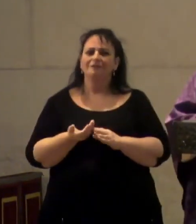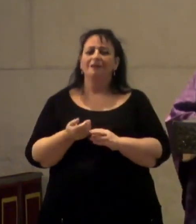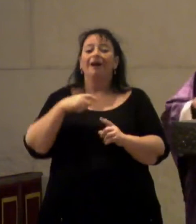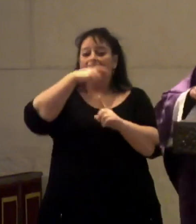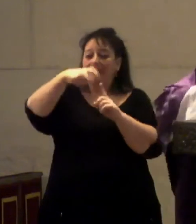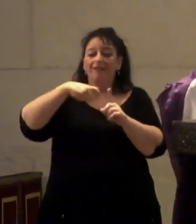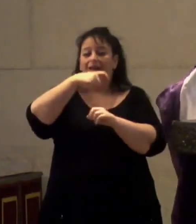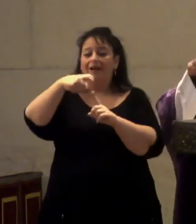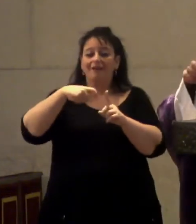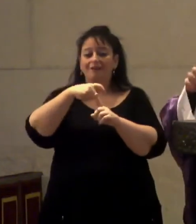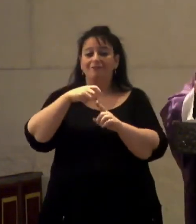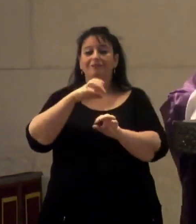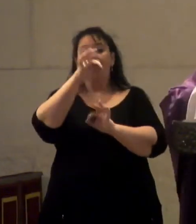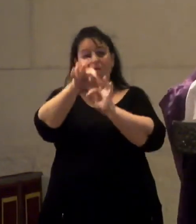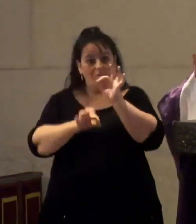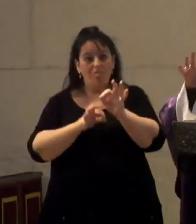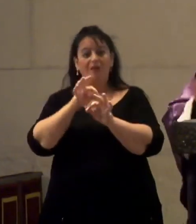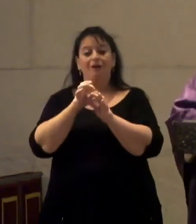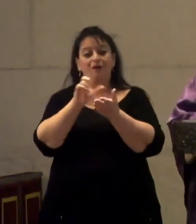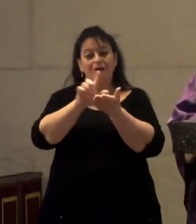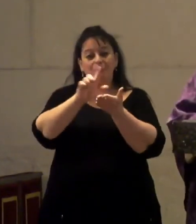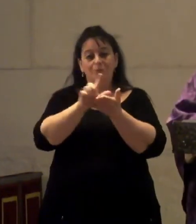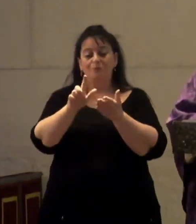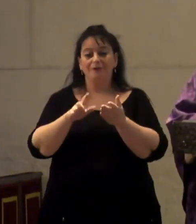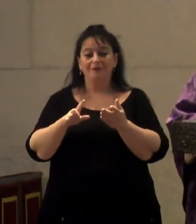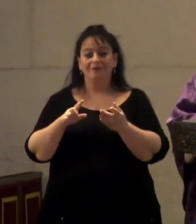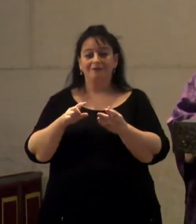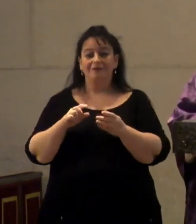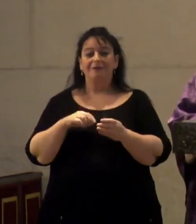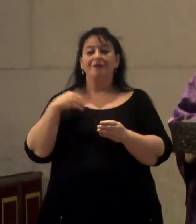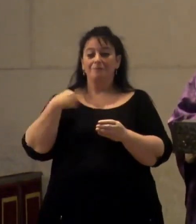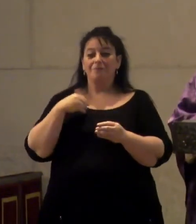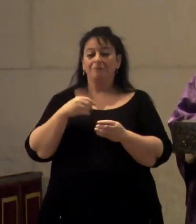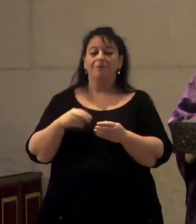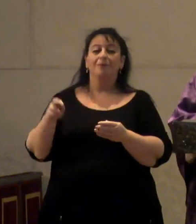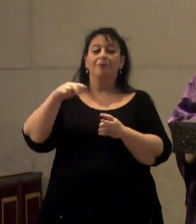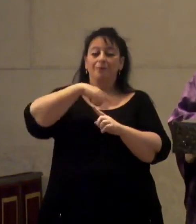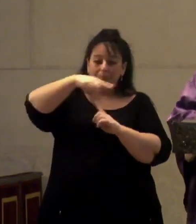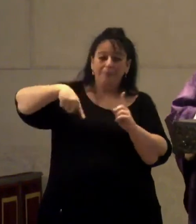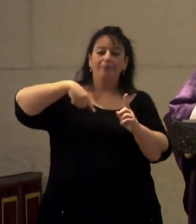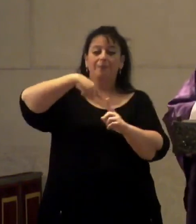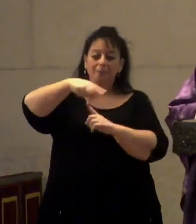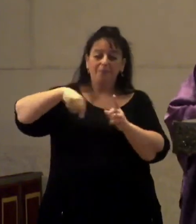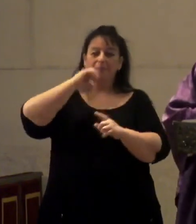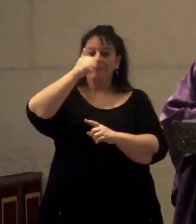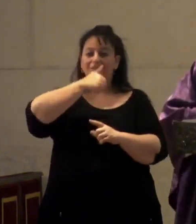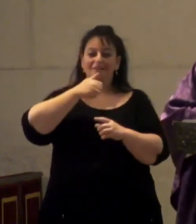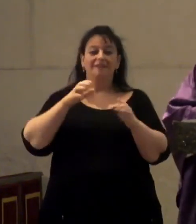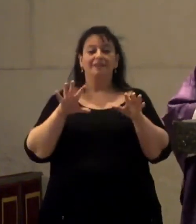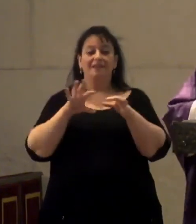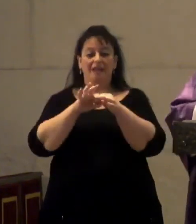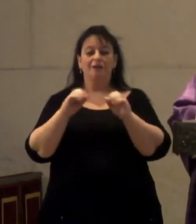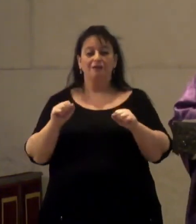cada año, en este ciclo litúrgico que le da vueltas a los misterios de la salvación. Pero en la